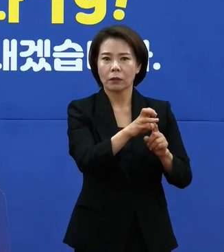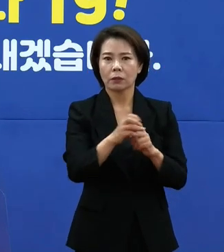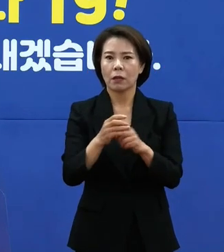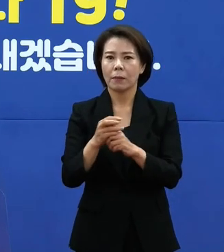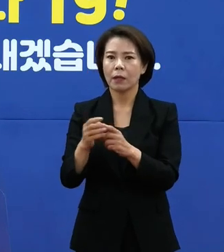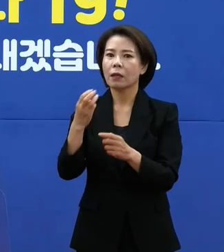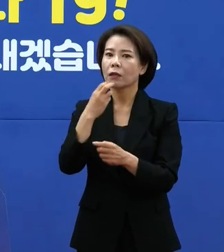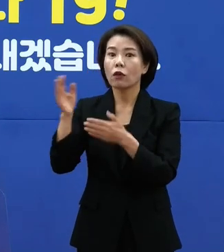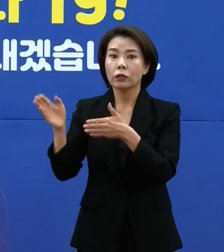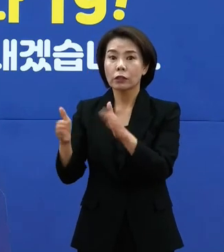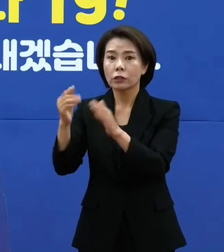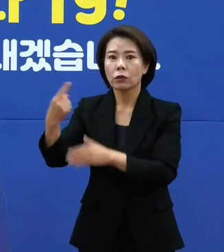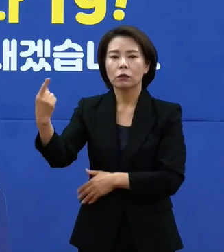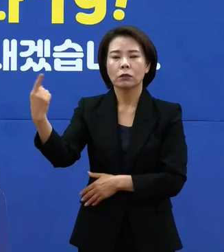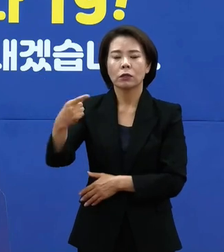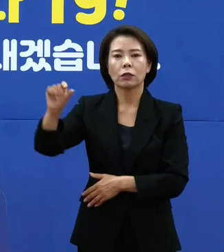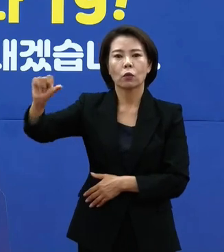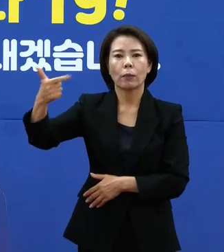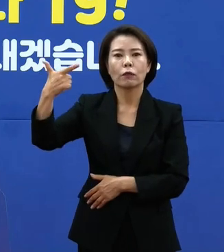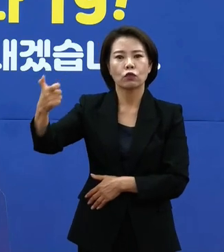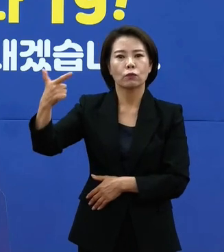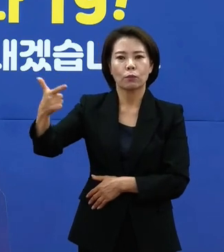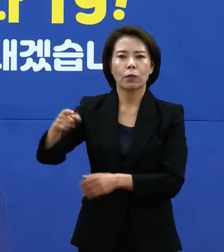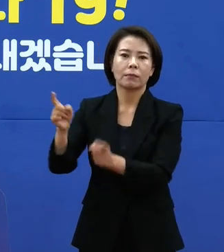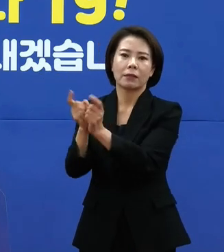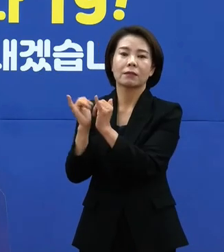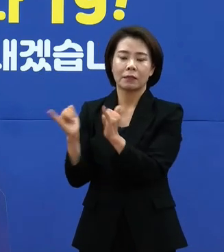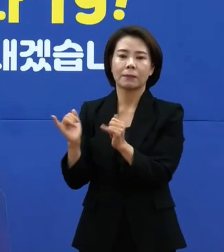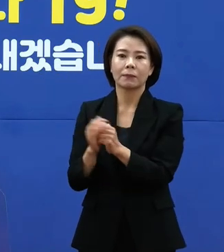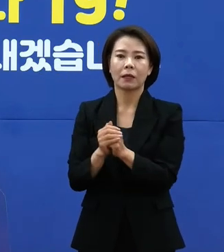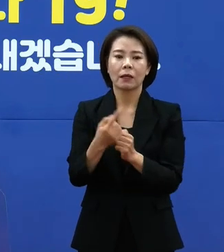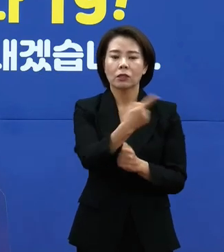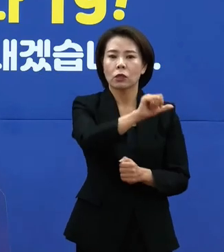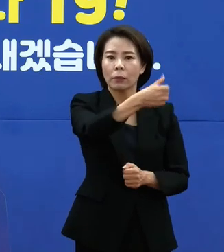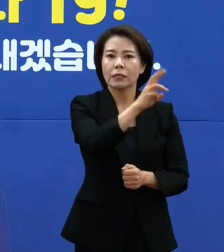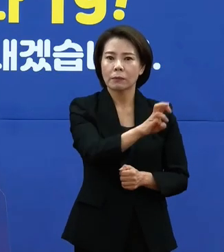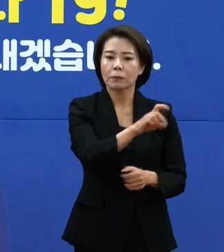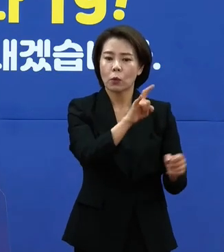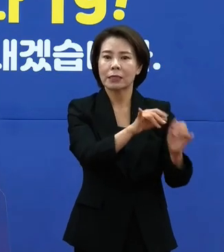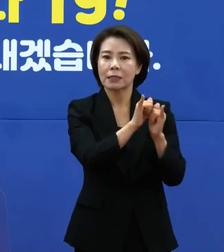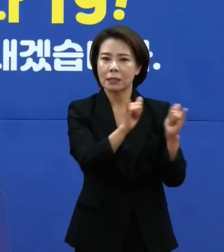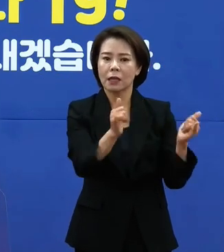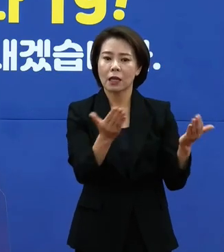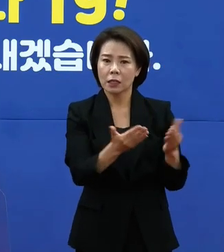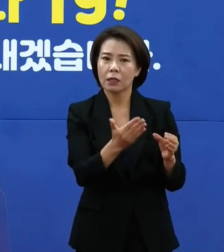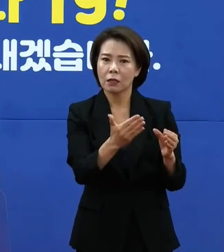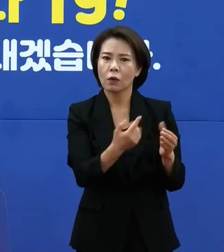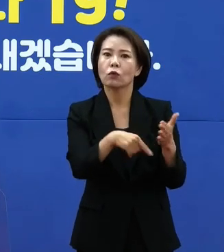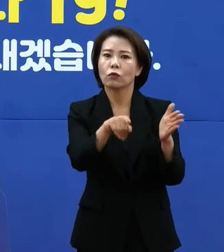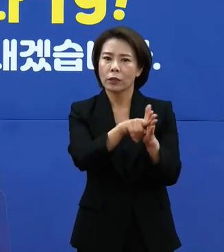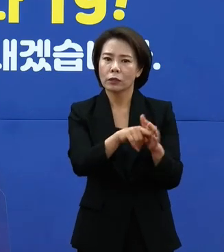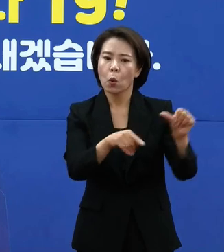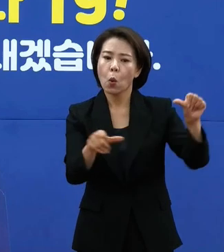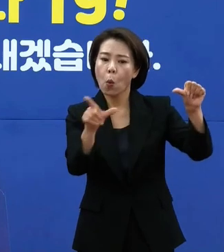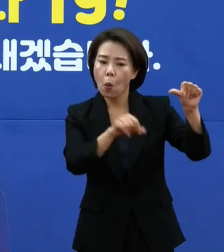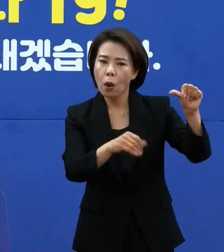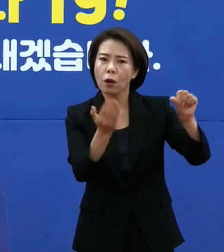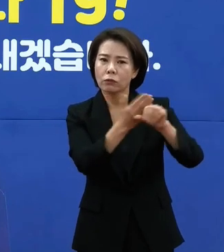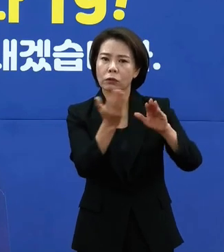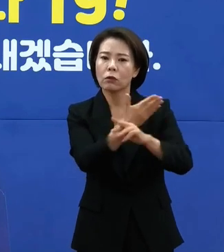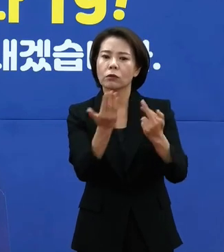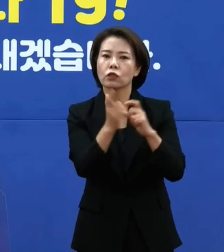평택시 1666번 확진자의 접촉자입니다. 1530번 확진자는 업무차 5월부터 제주에 머물렀던